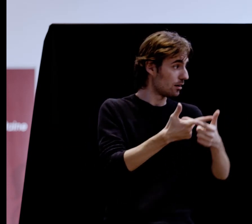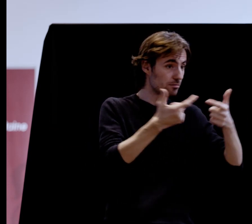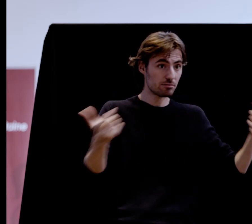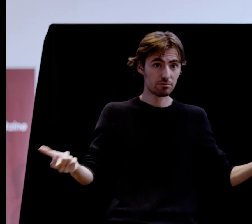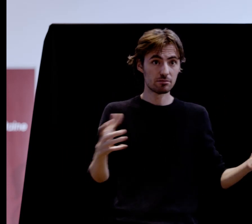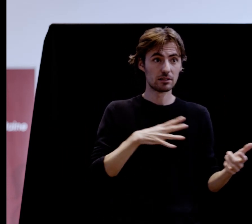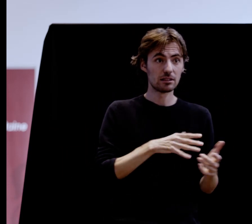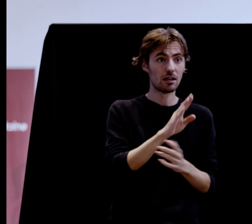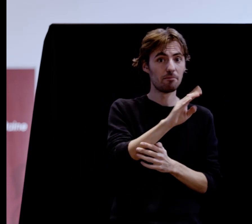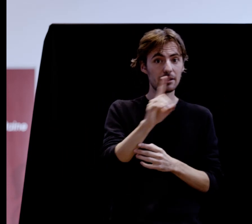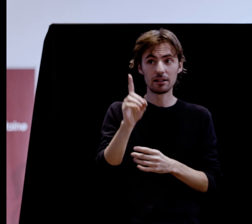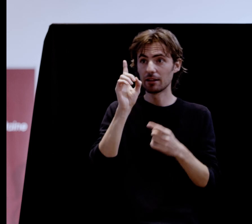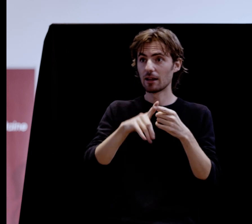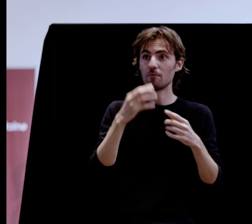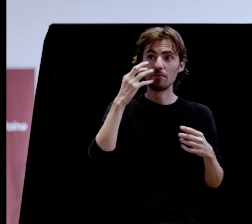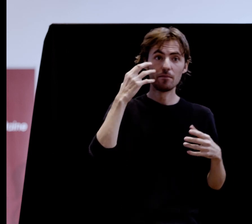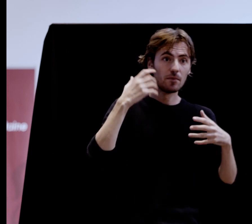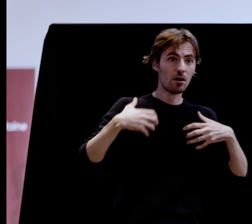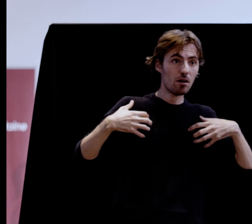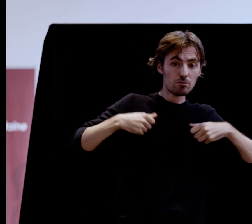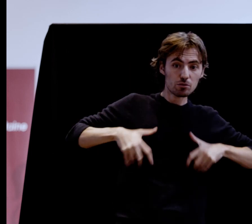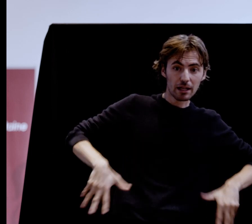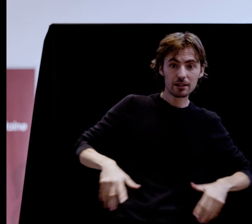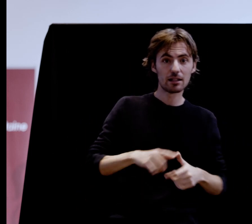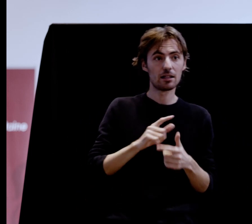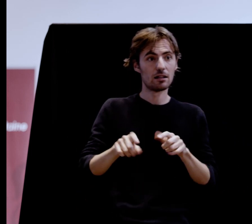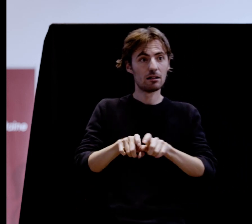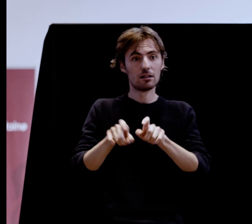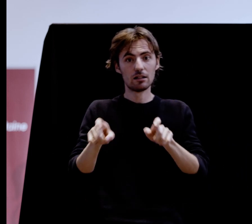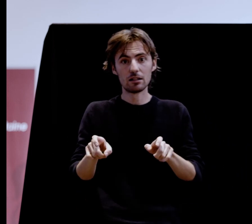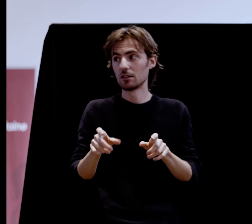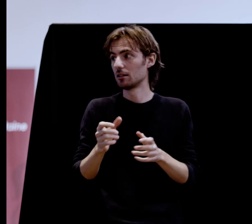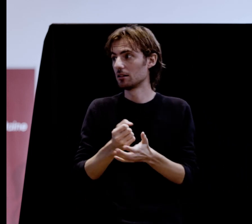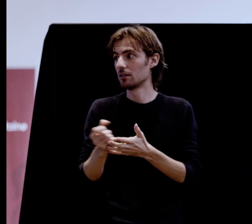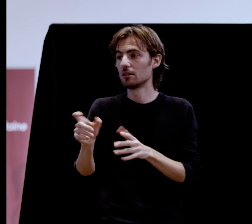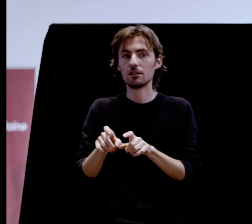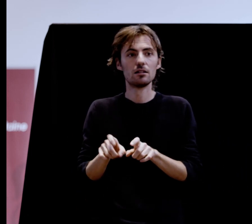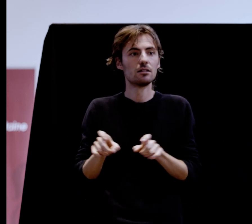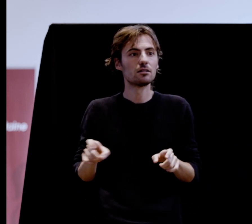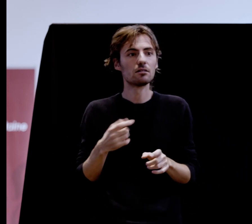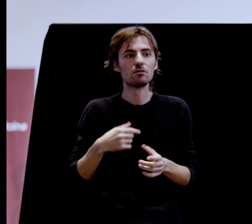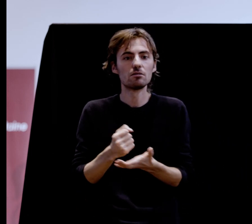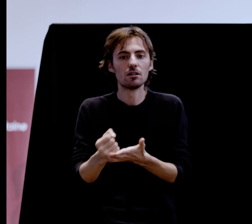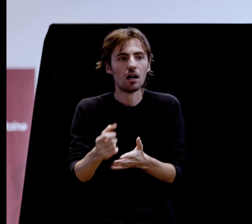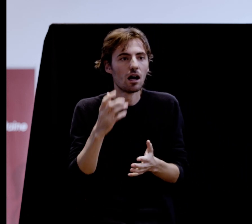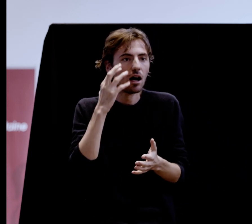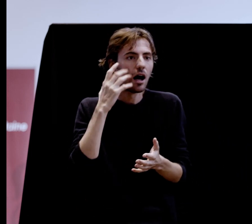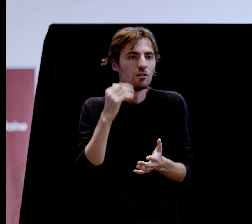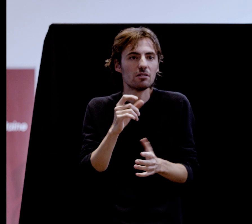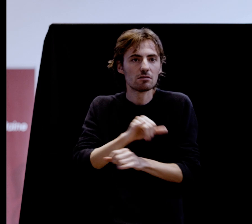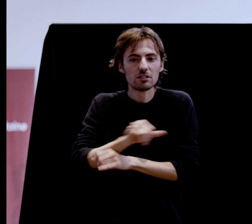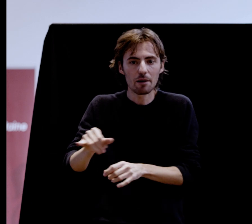exemple, il y a des bandes dessinées sur la puberté, sur l'examen gynécologique. Alors juste en passant, on ne fait pas d'examen gynécologique aux adolescentes,